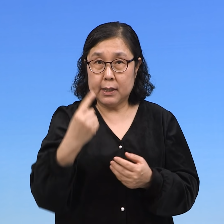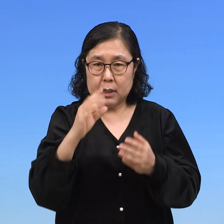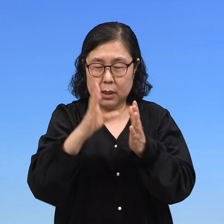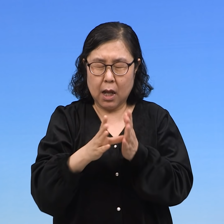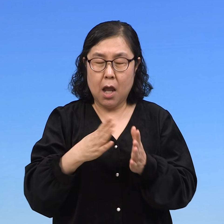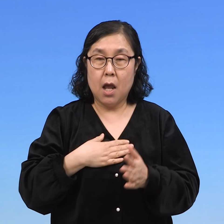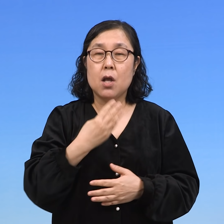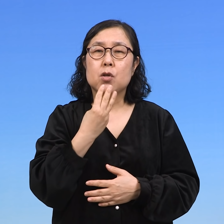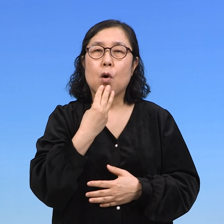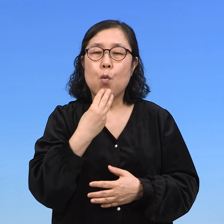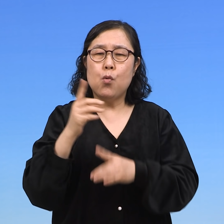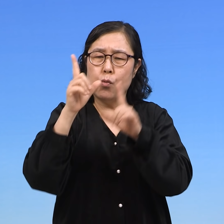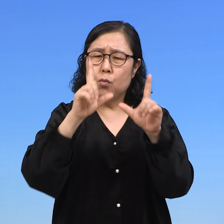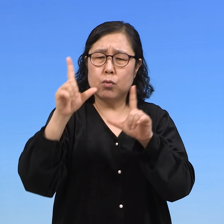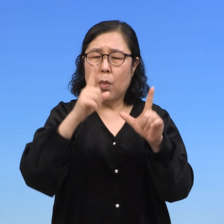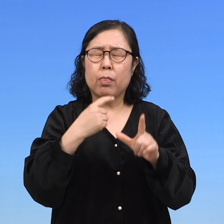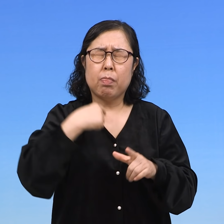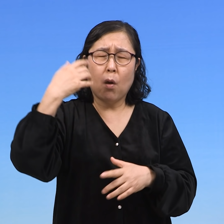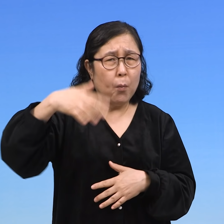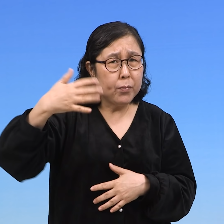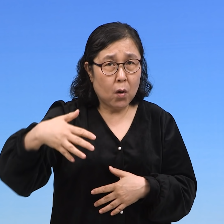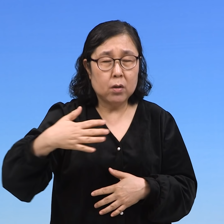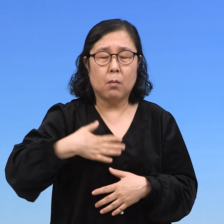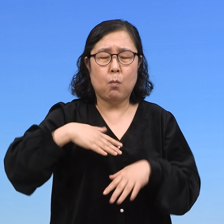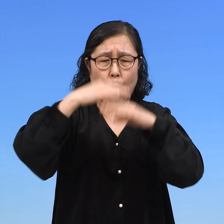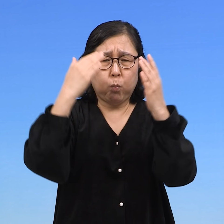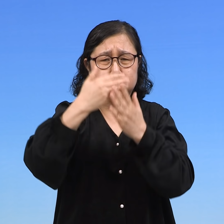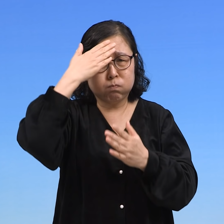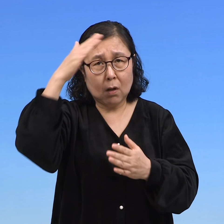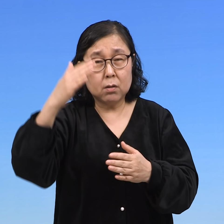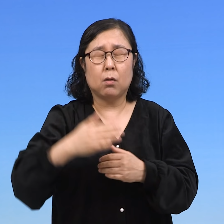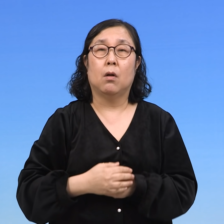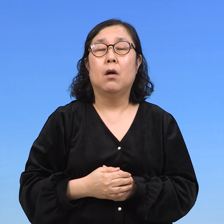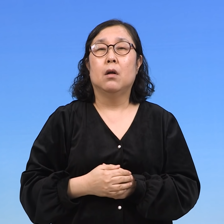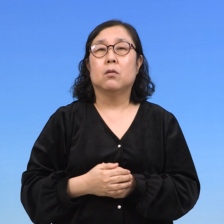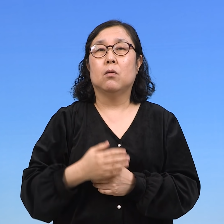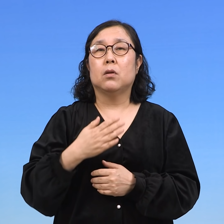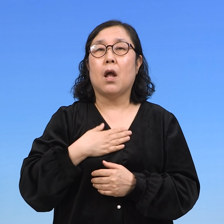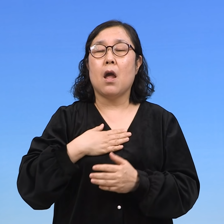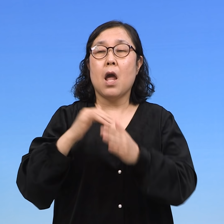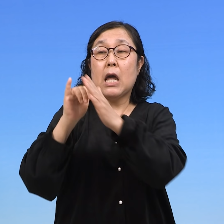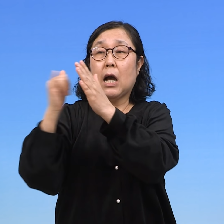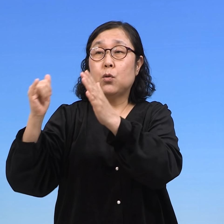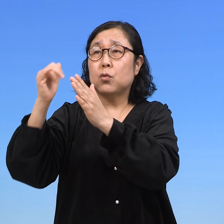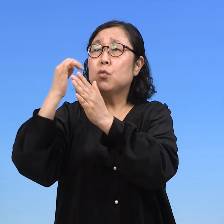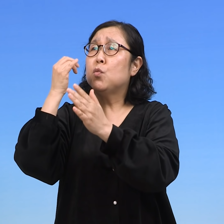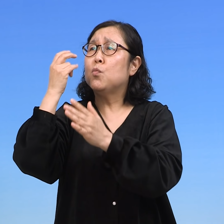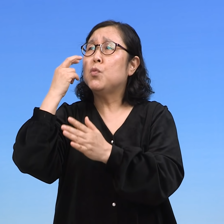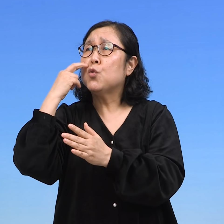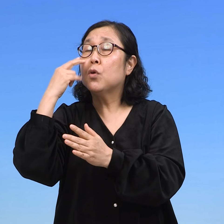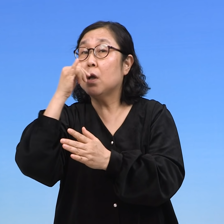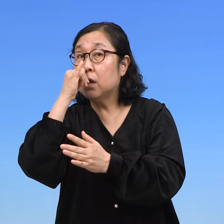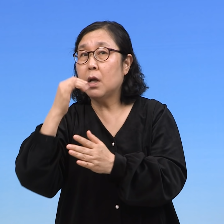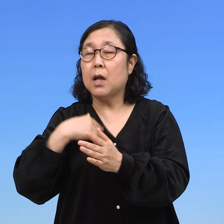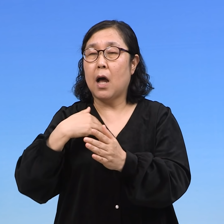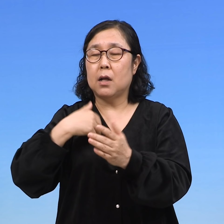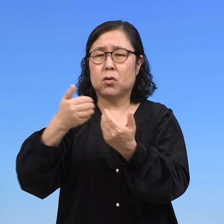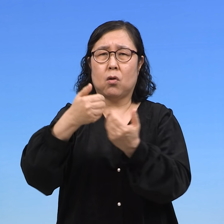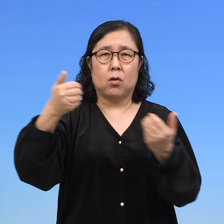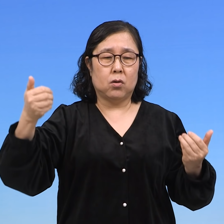한 번도 해보지 못하고 낯설고 그리고 또 모든 제 가족들은 다 미국에 있는데 저 혼자 한국에 떨어져 있을 때